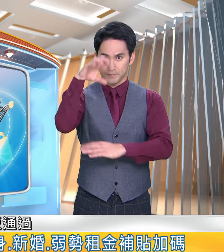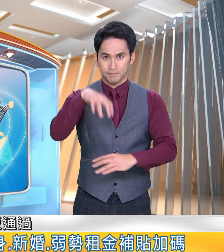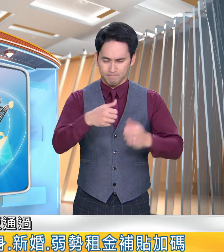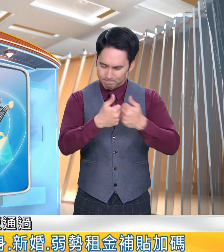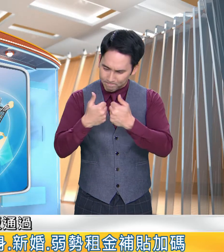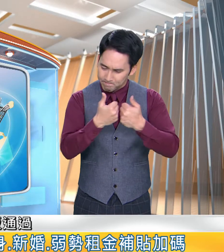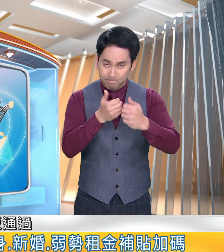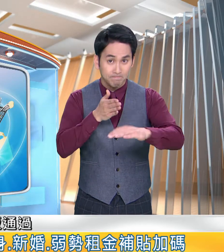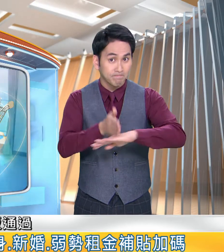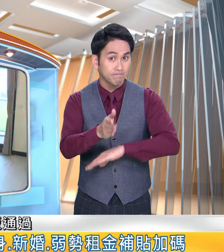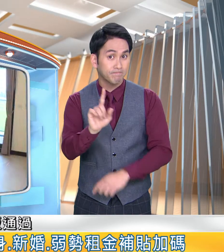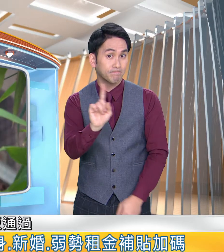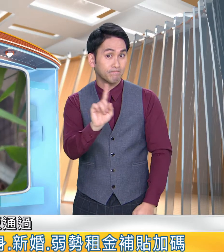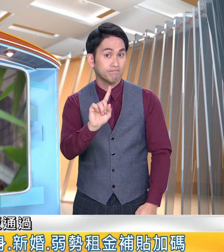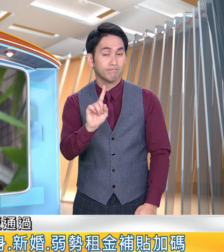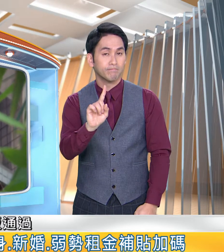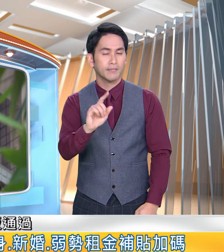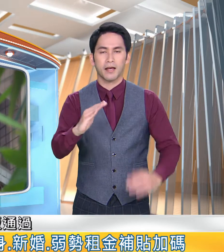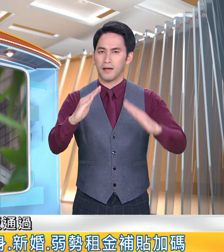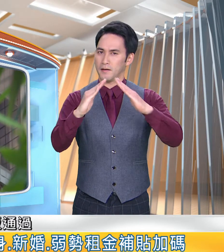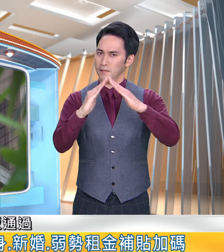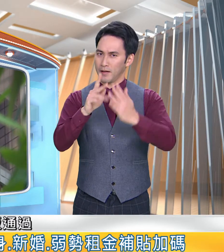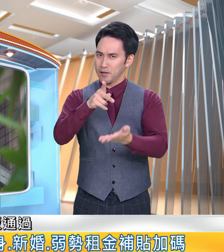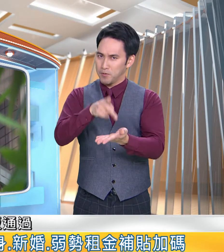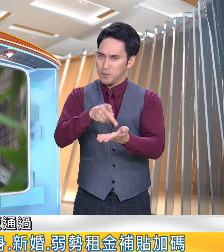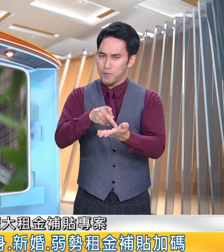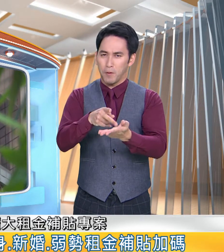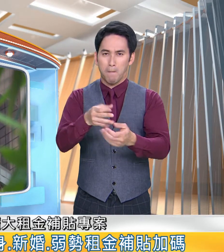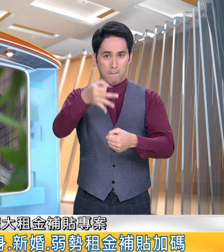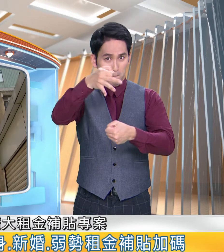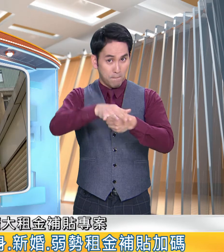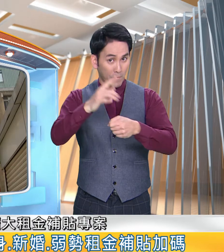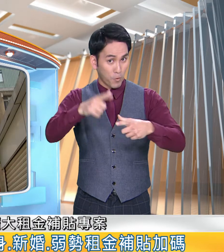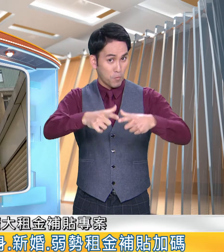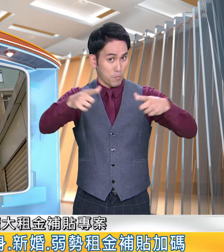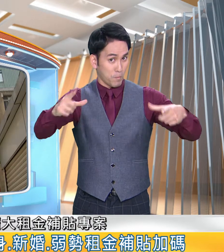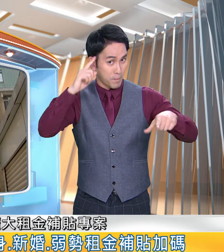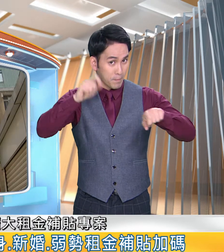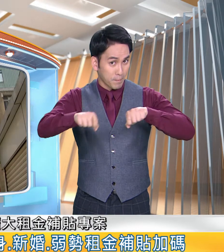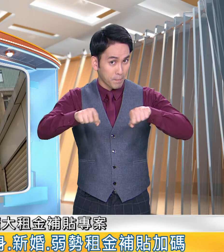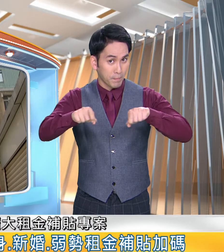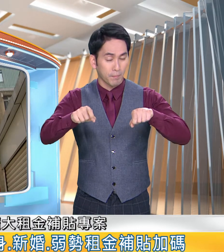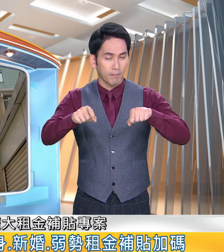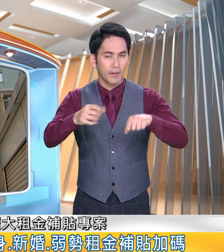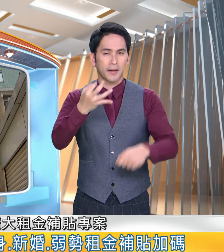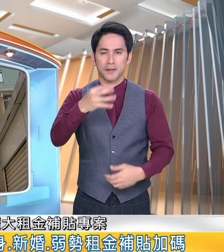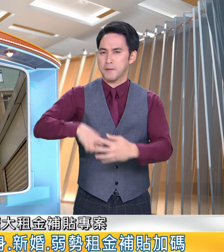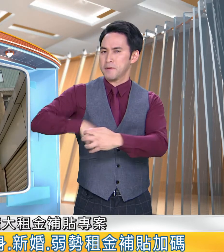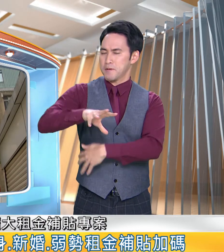行政院昨天拍板通过300亿元中央扩大租金补贴专案，